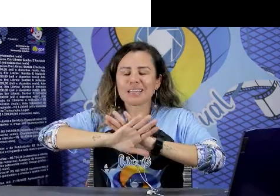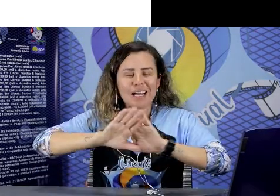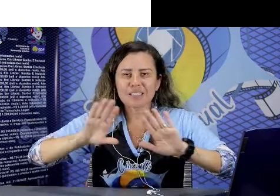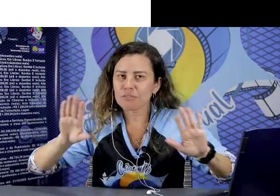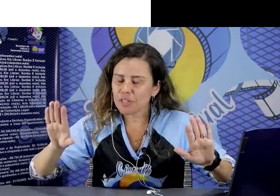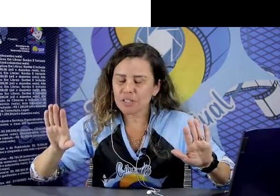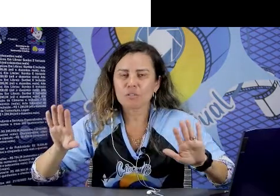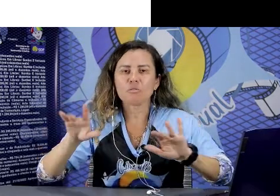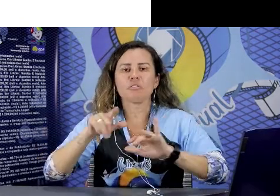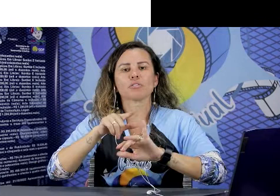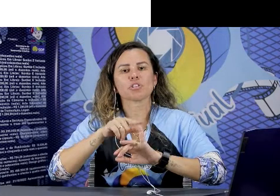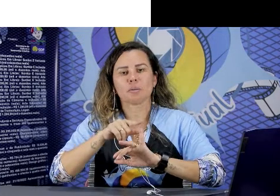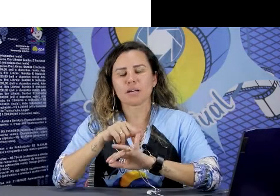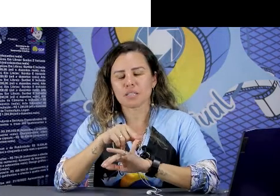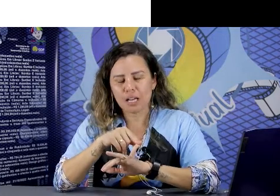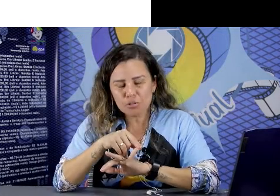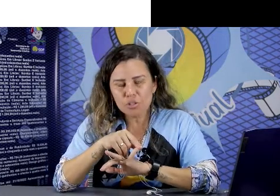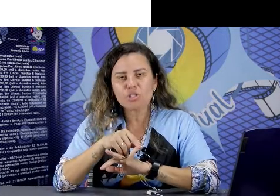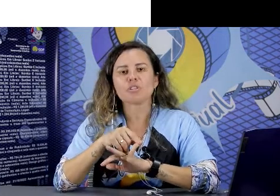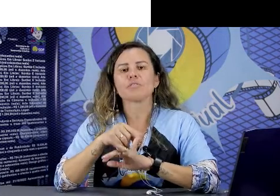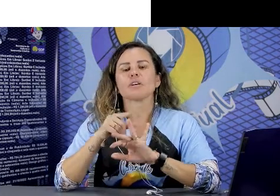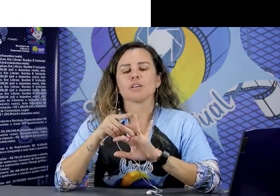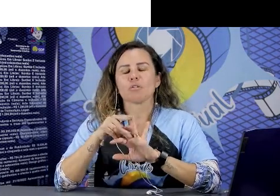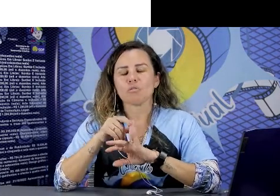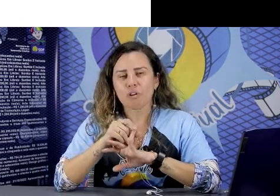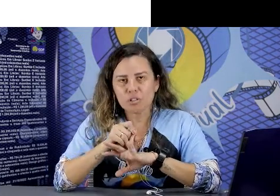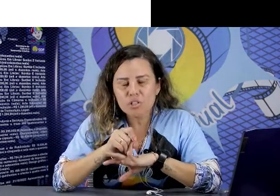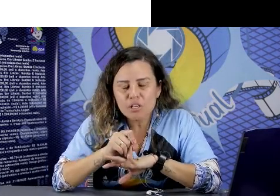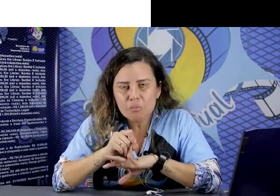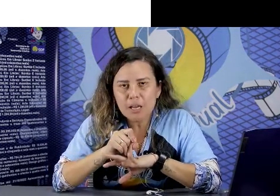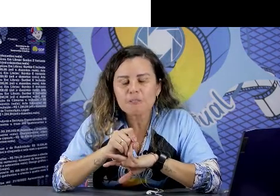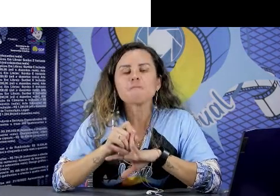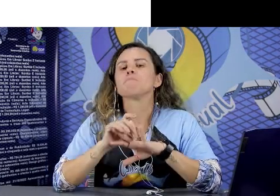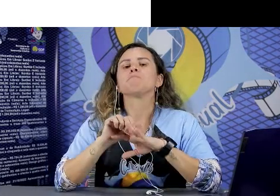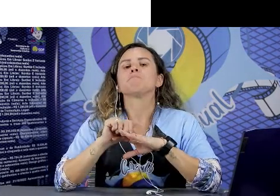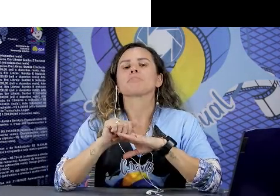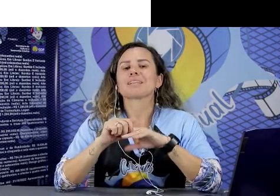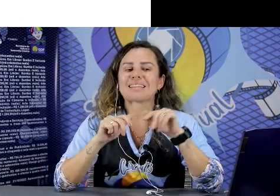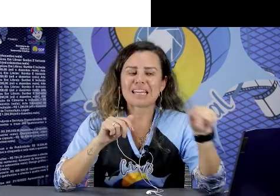nada a ver com falta de capacidade cognitiva, com falta de entendimento dele.